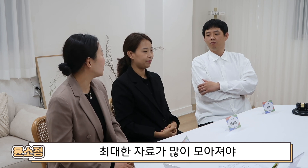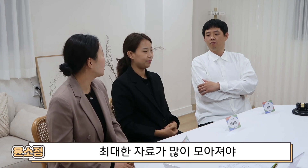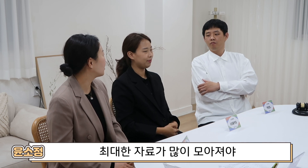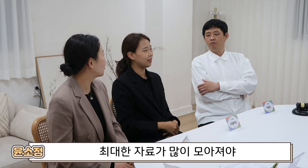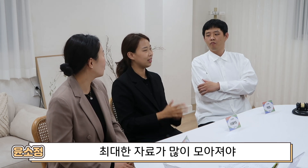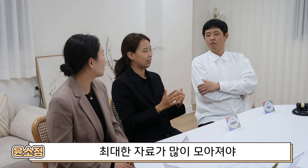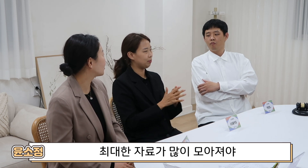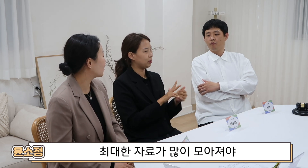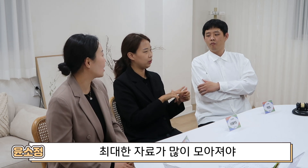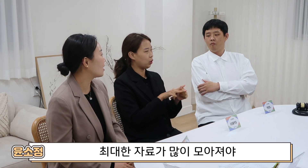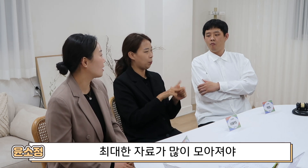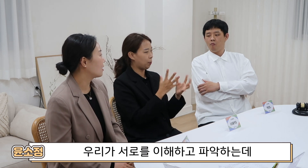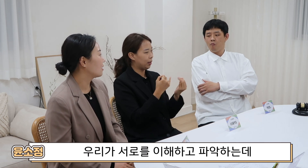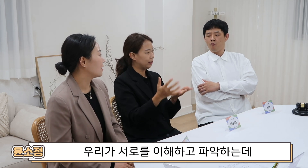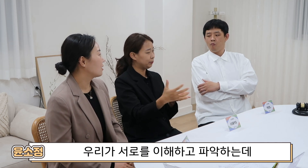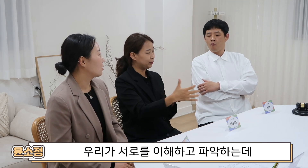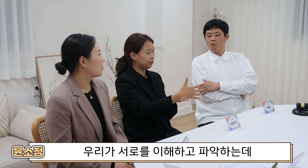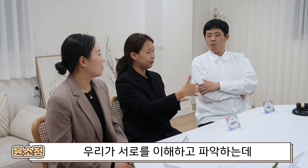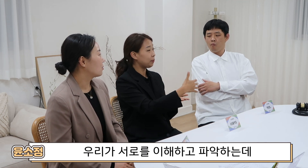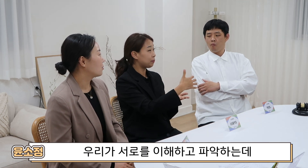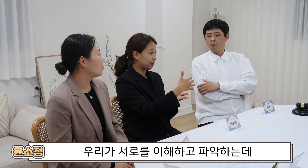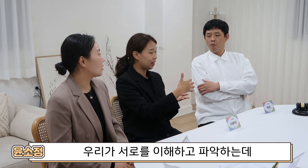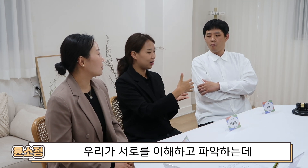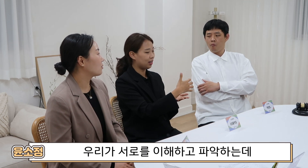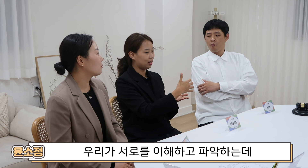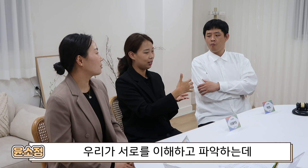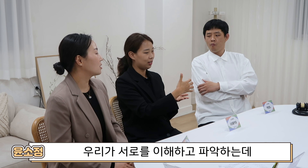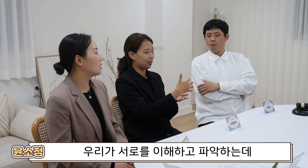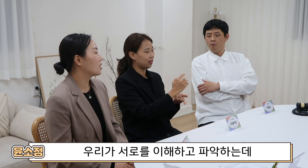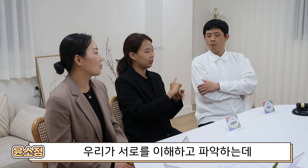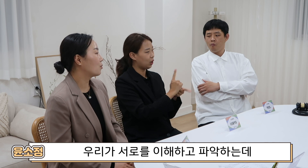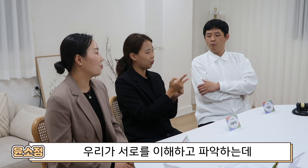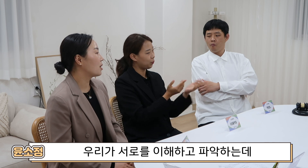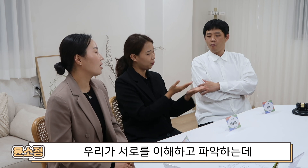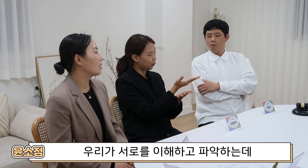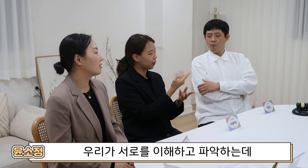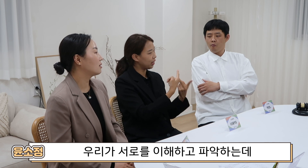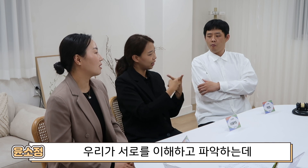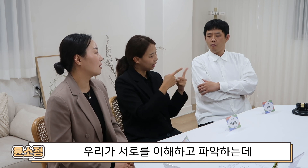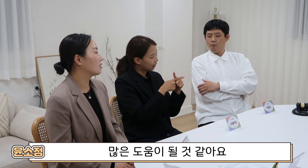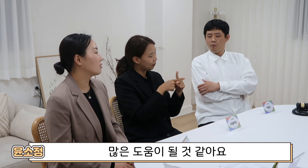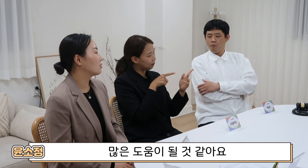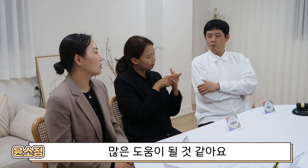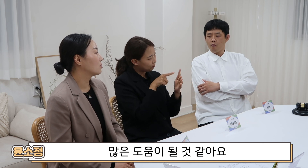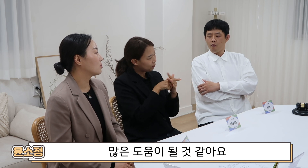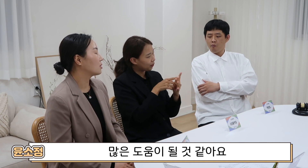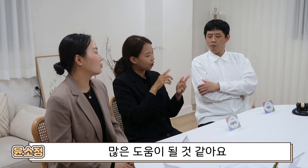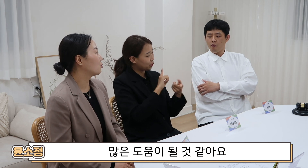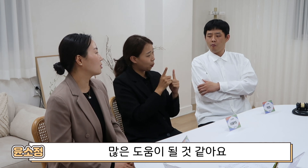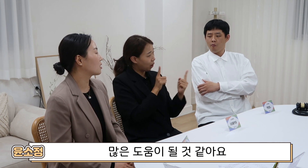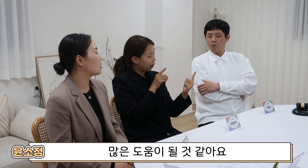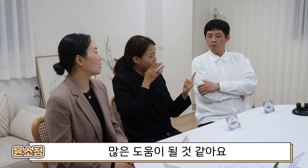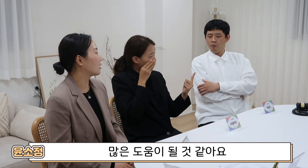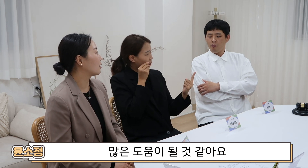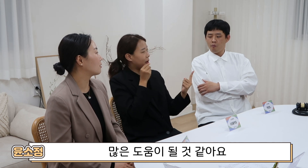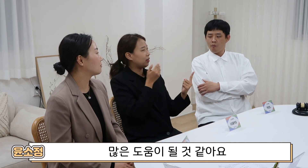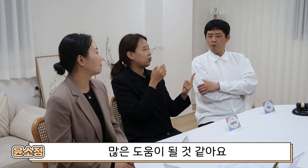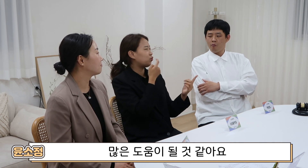많이 모아져야 우리가 서로를 이해하고 파악하는 데 많이 도움이 될 것 같아요.